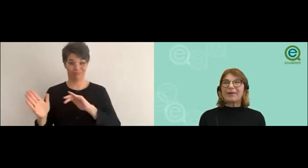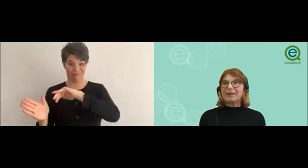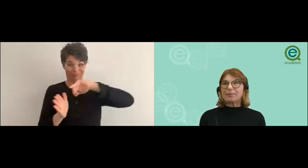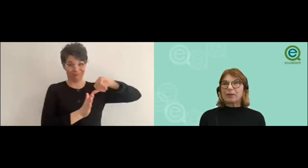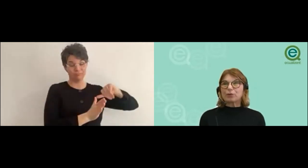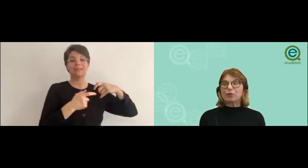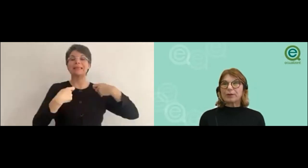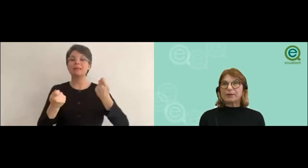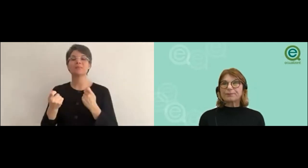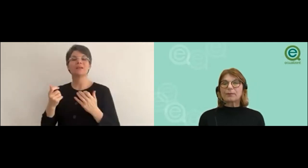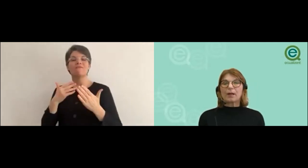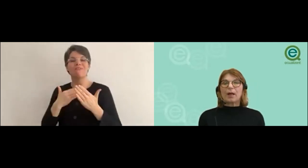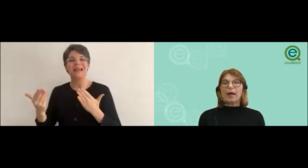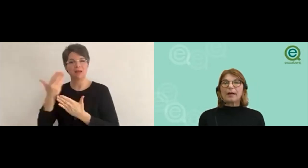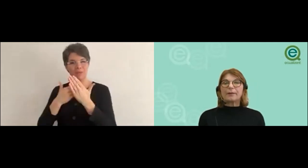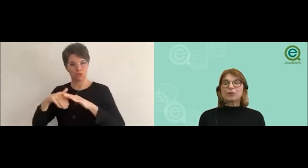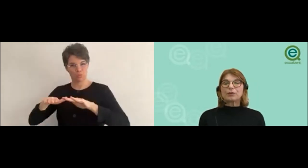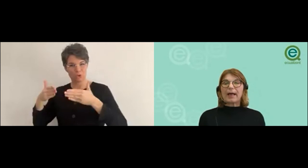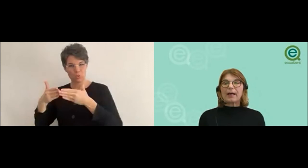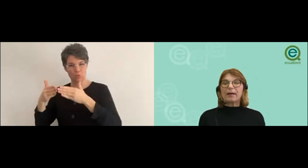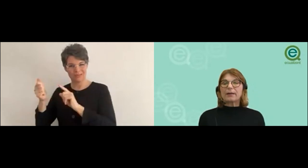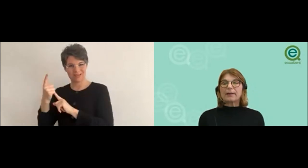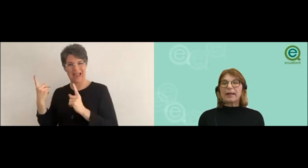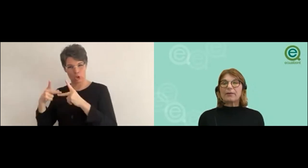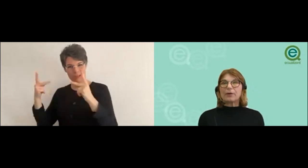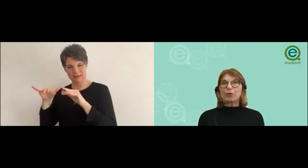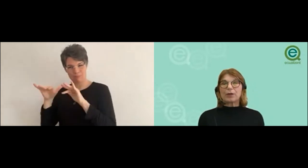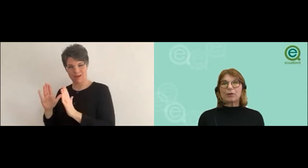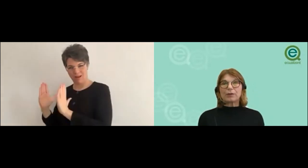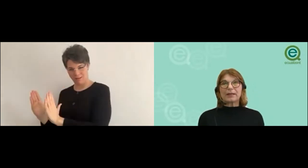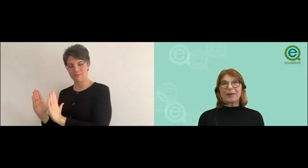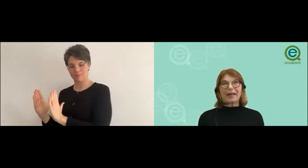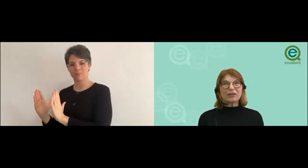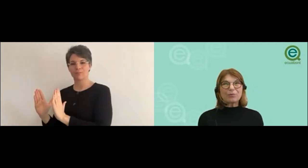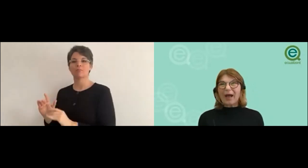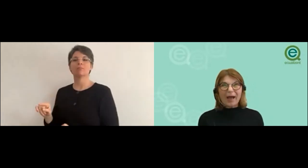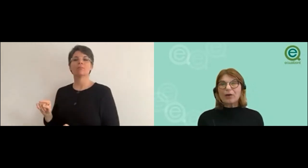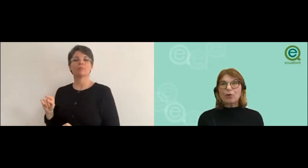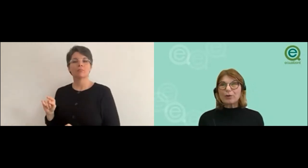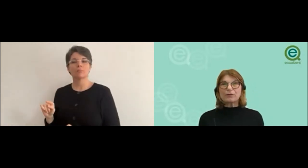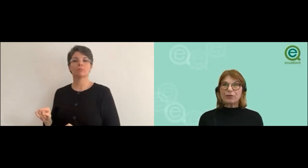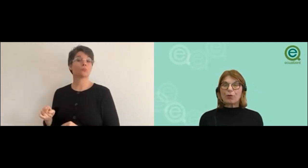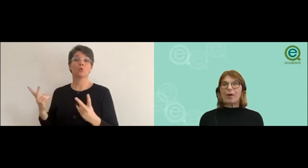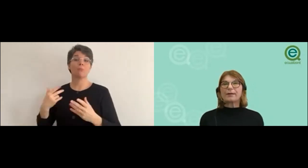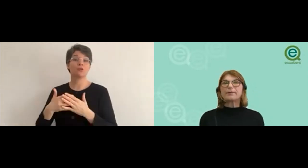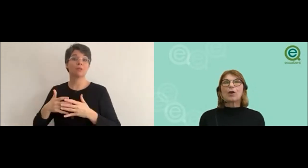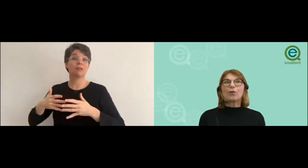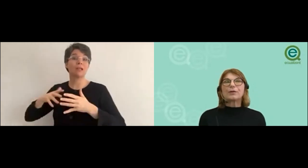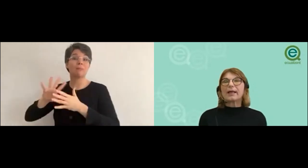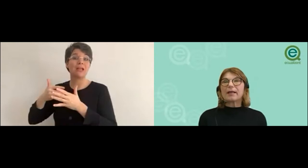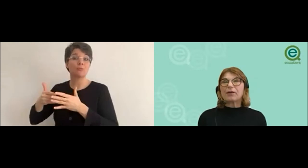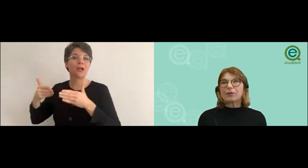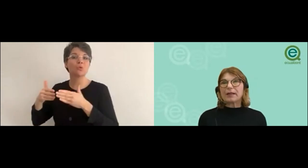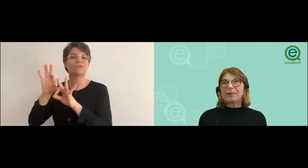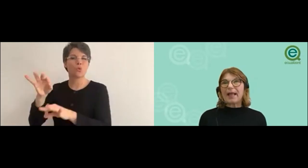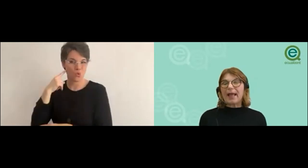sogenannten Weiterbildungskursen, und da gehen wir, oder Gebärdensprachkursen für Hörende, und da